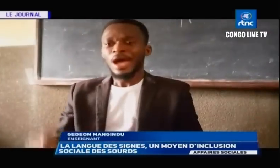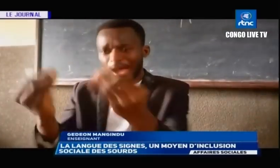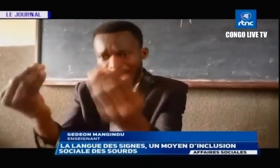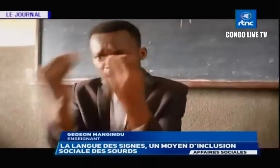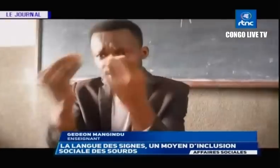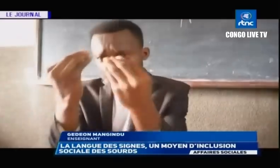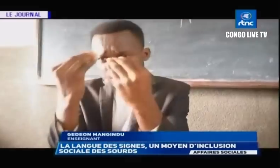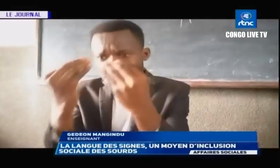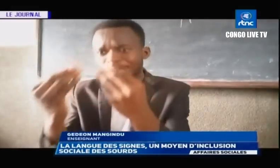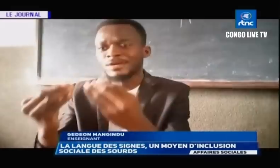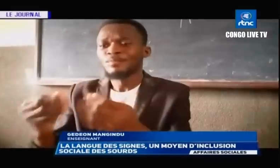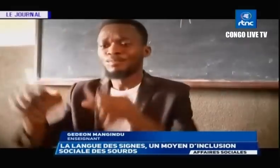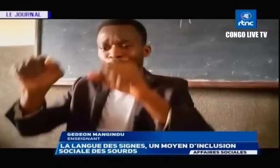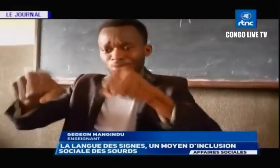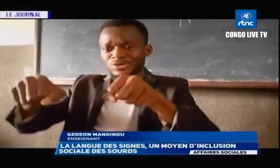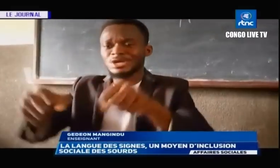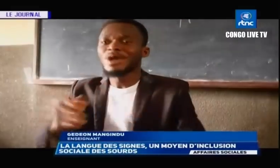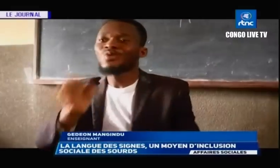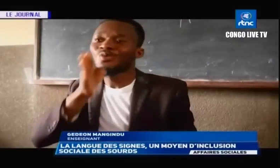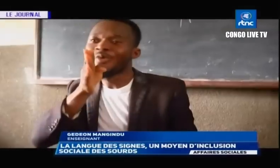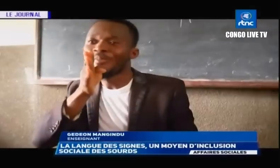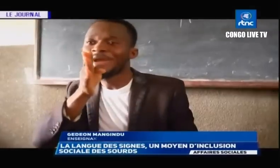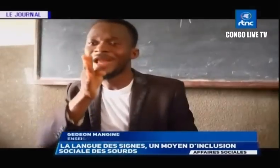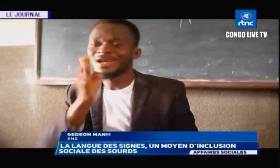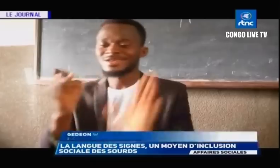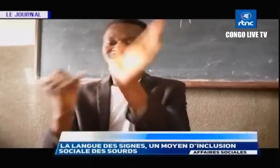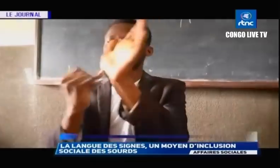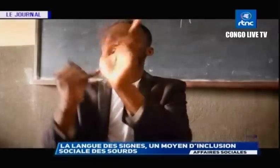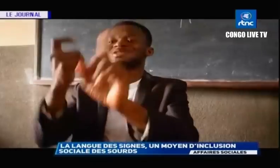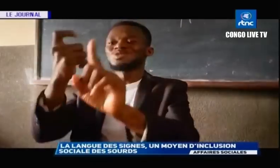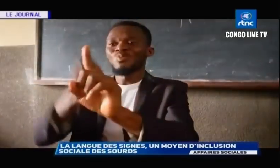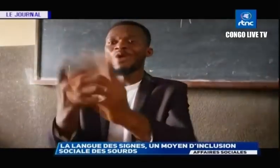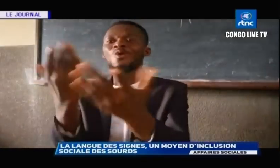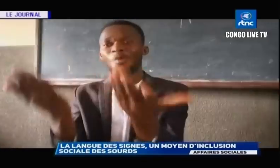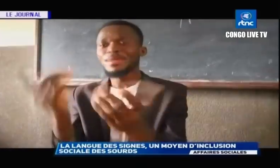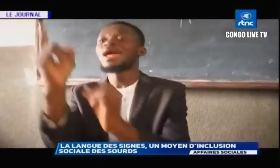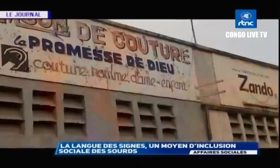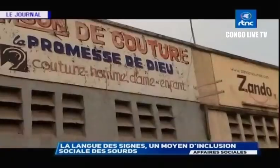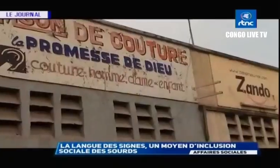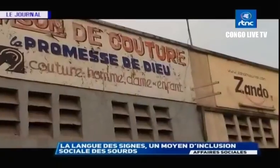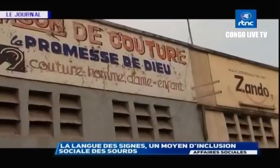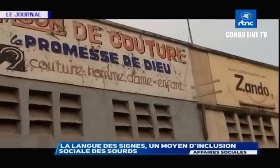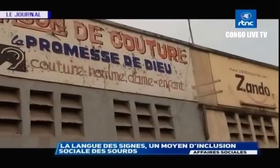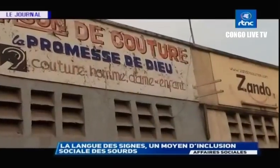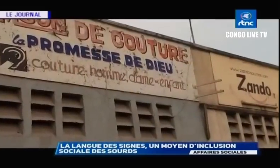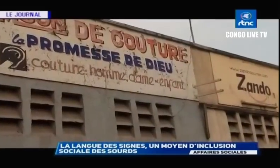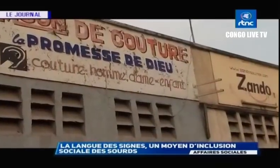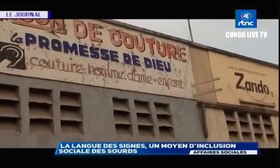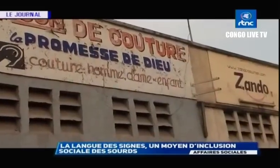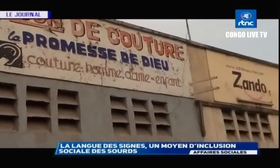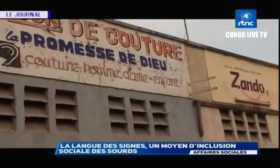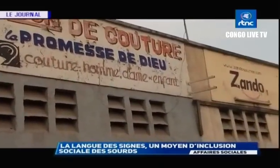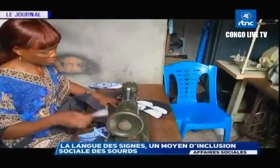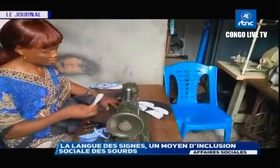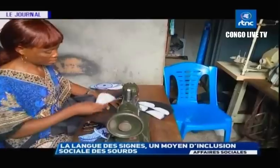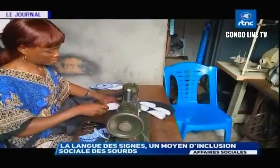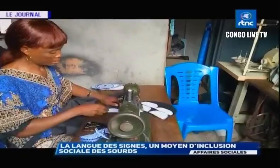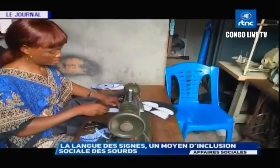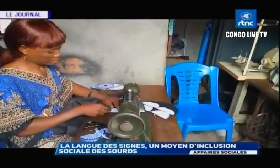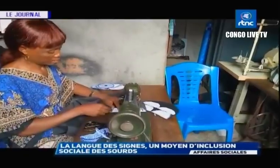n'ont pas encore la maîtrise de la langue des signes. C'est là où j'éprouve des difficultés. Dans cet atelier de couture, les gestuels et les écrits sont